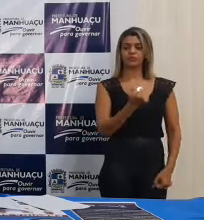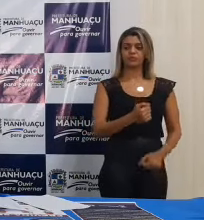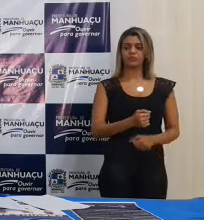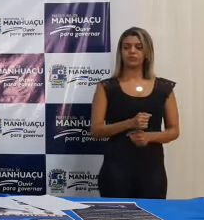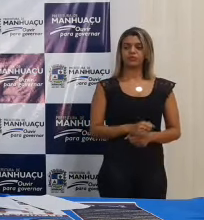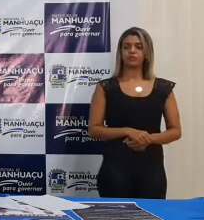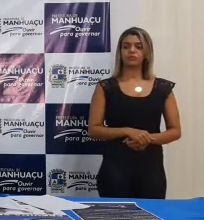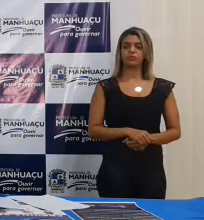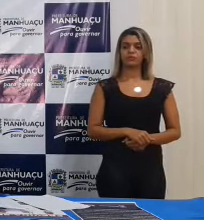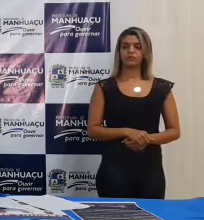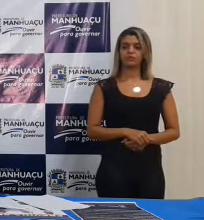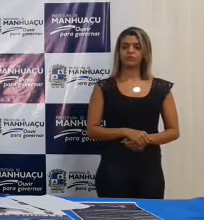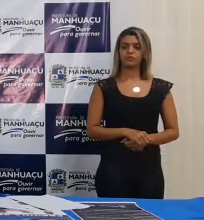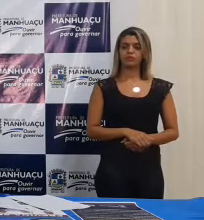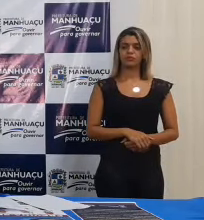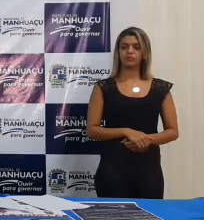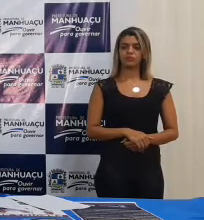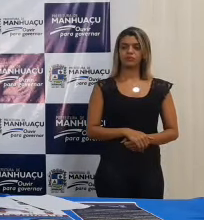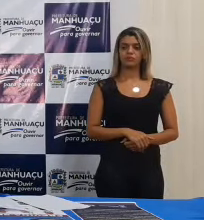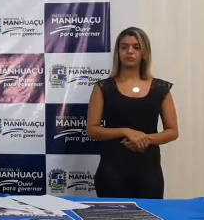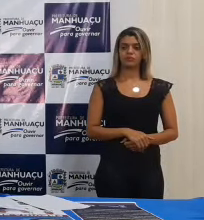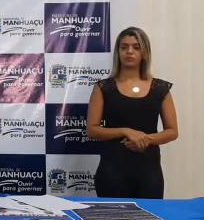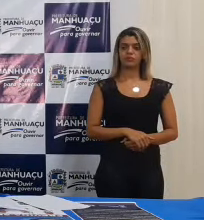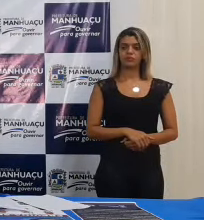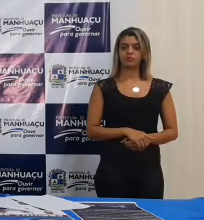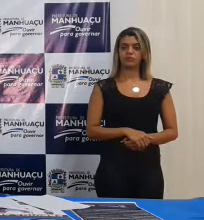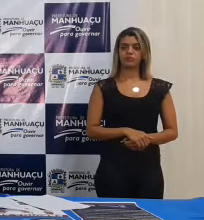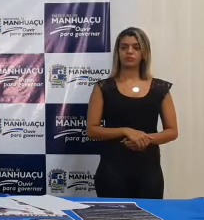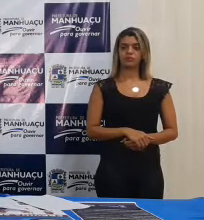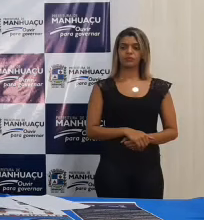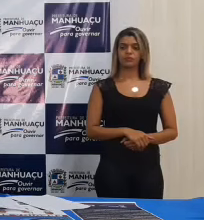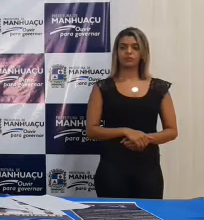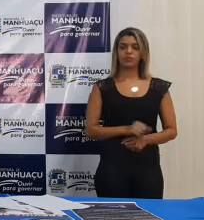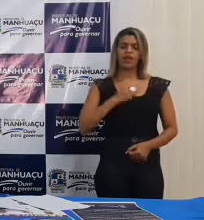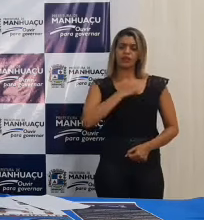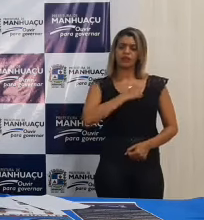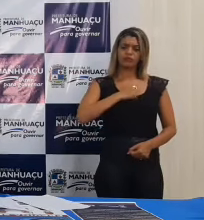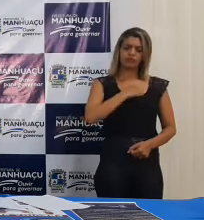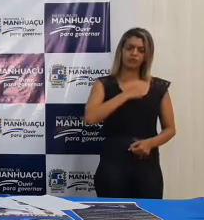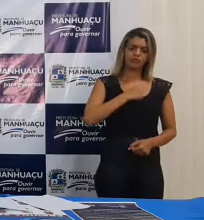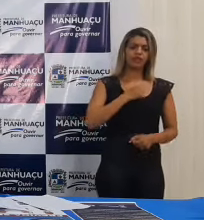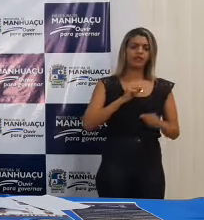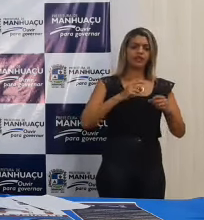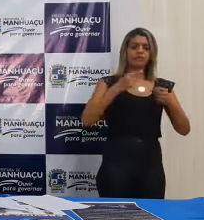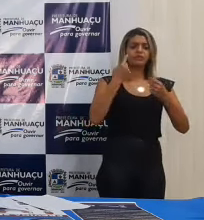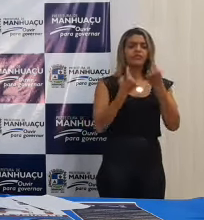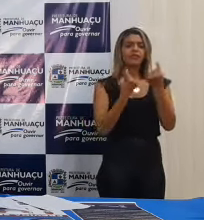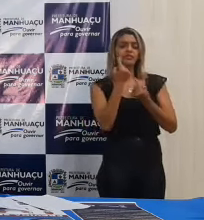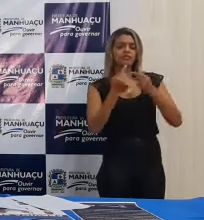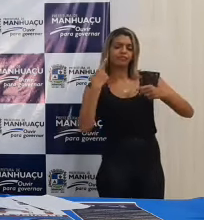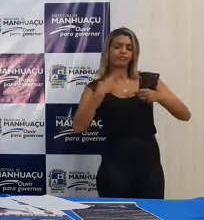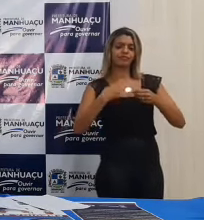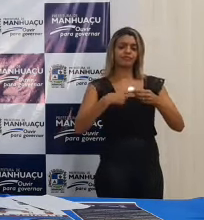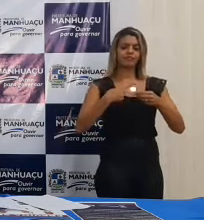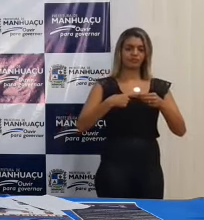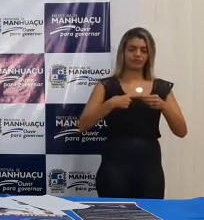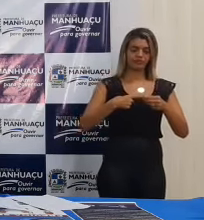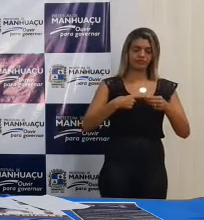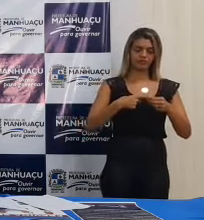união dos empresários, do município, da saúde, de todos os envolvidos. Lembrando que o comitê